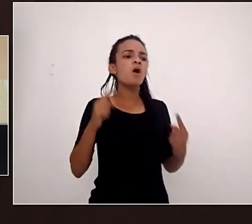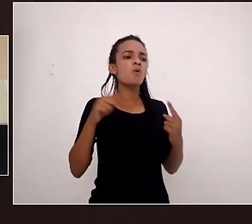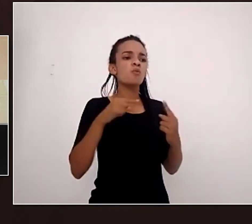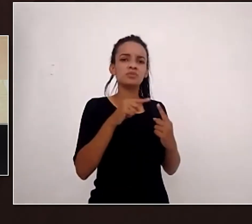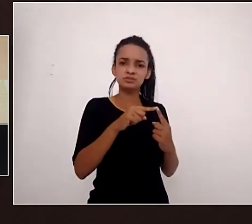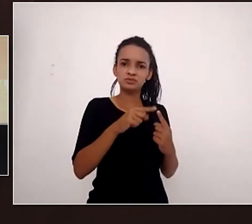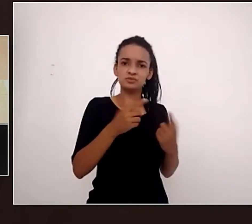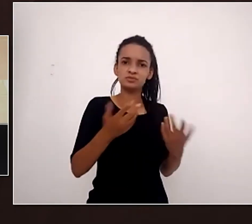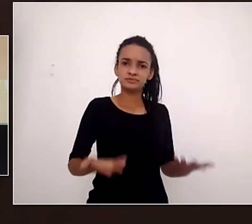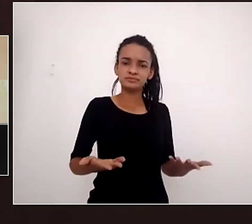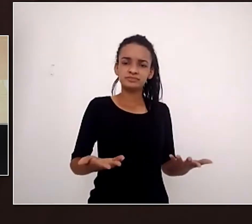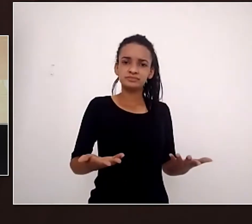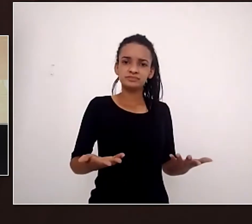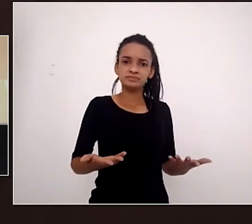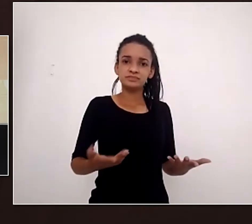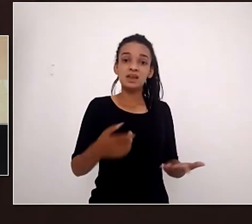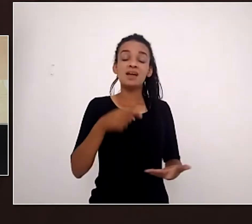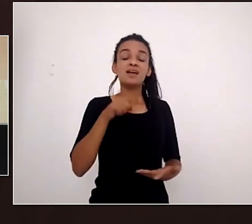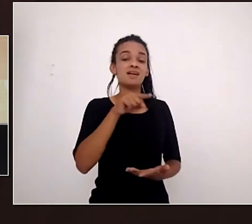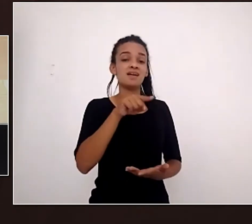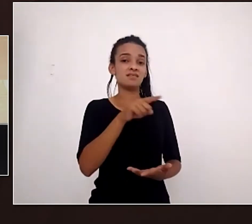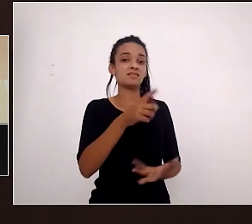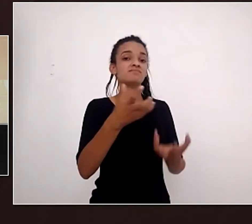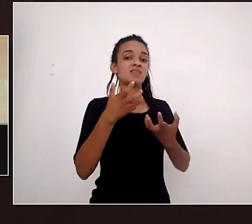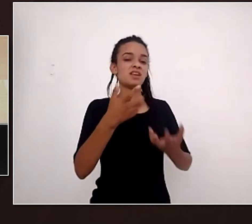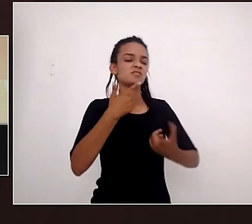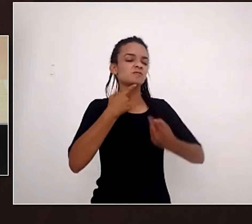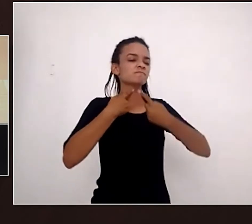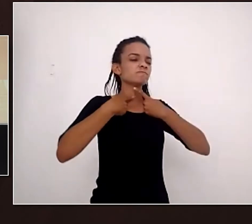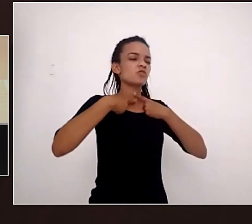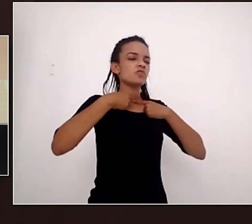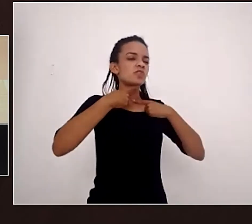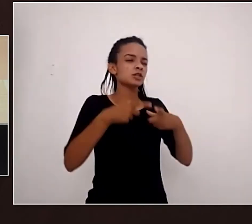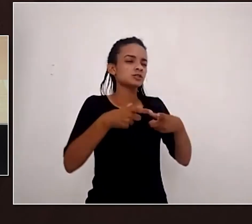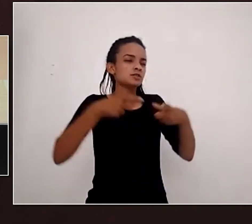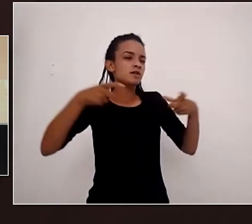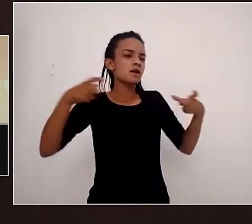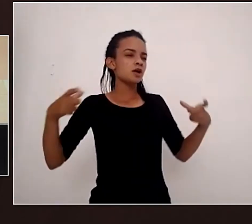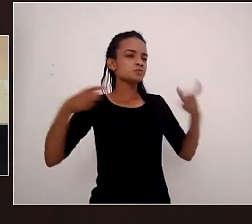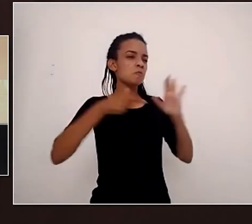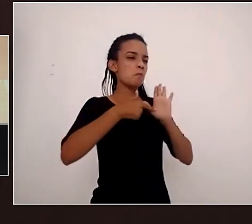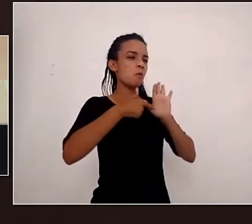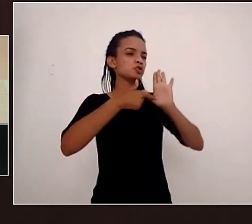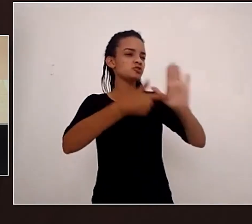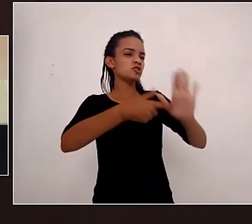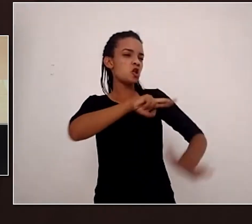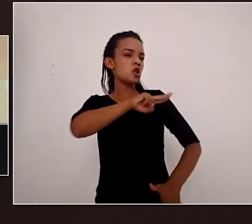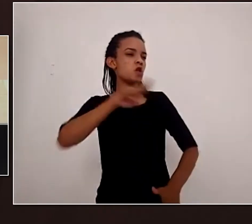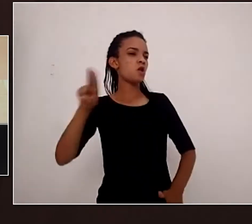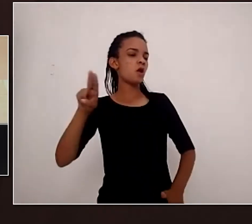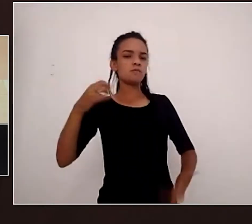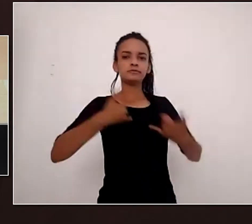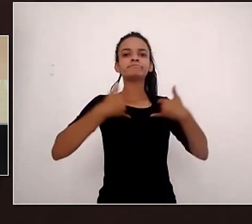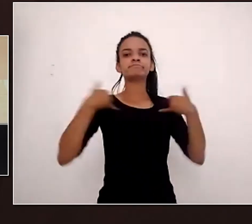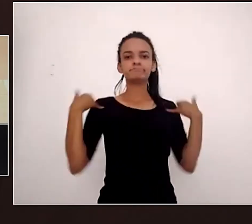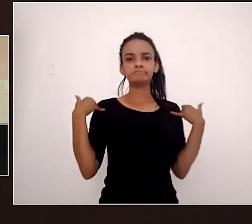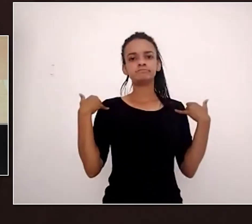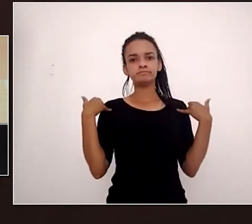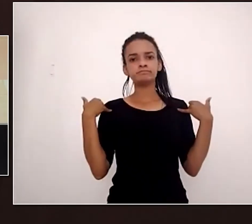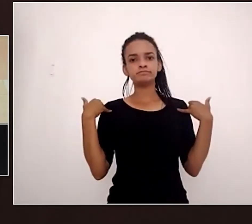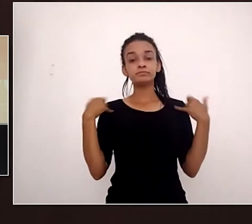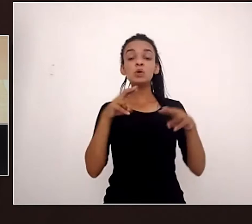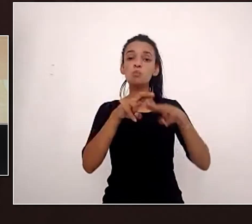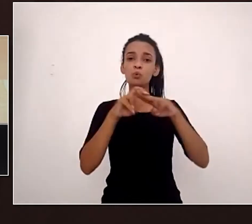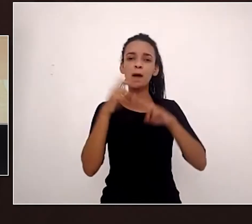alguma coisa grandiosa para que o seu nome perpetuasse. Então ele achou que ele se tocar fogo